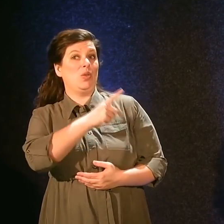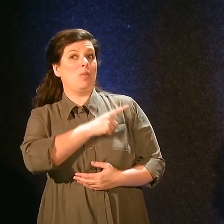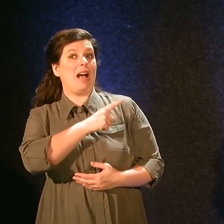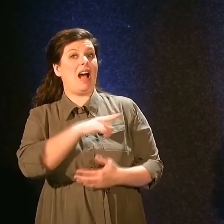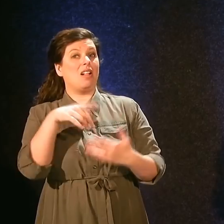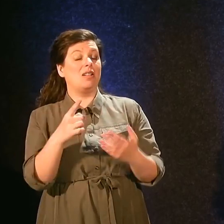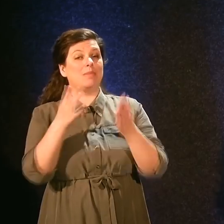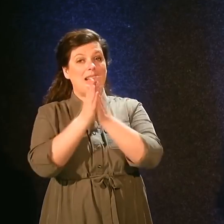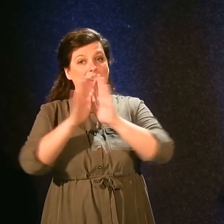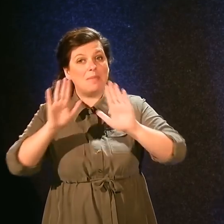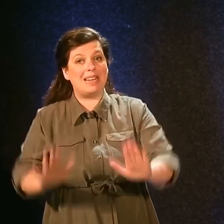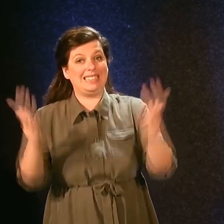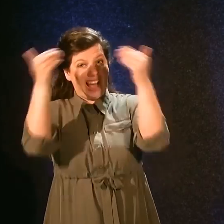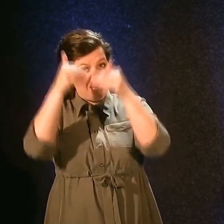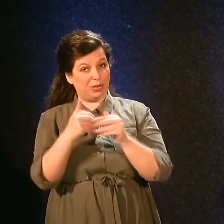bij de worship avond en zo.